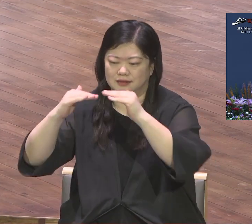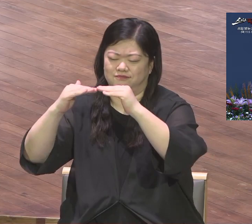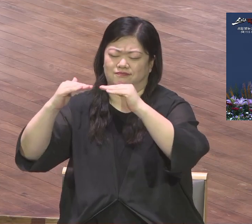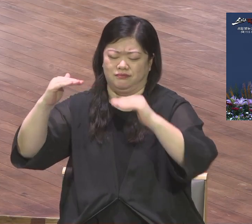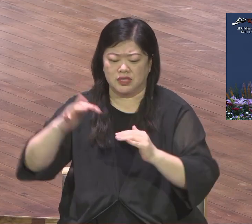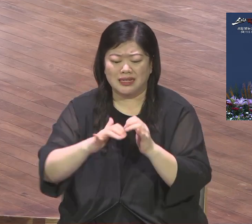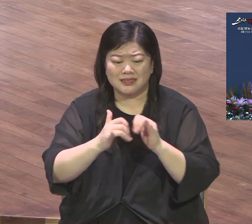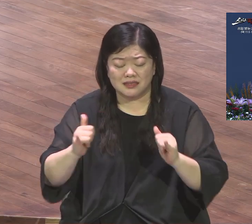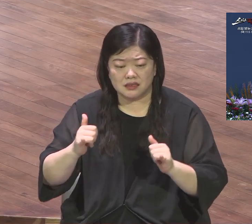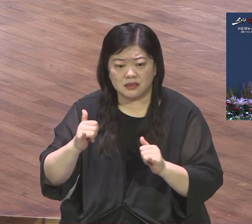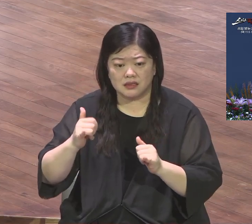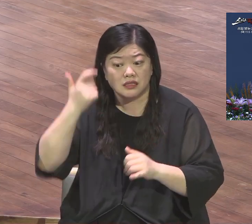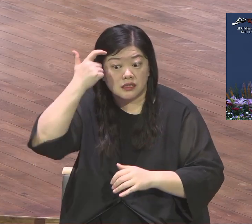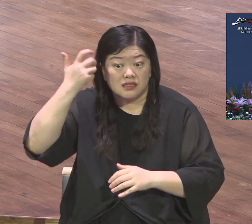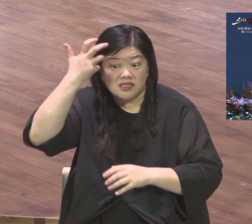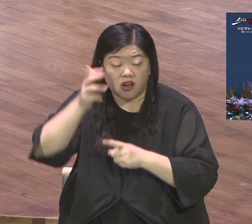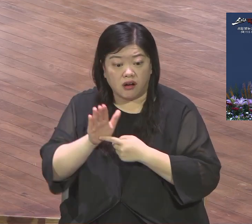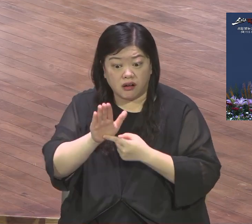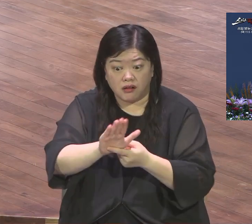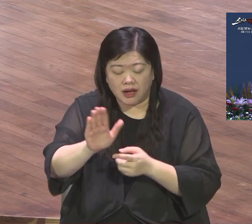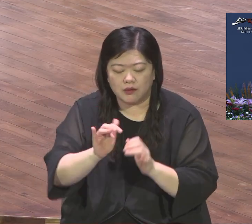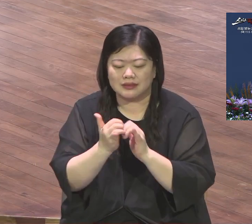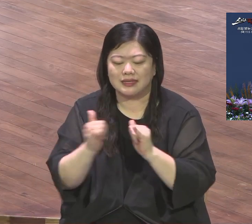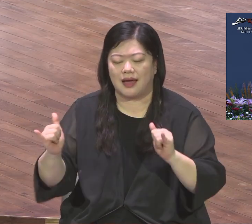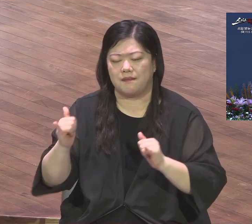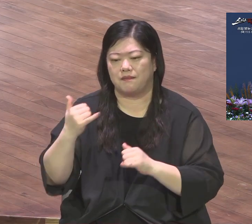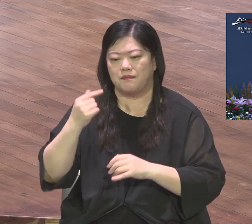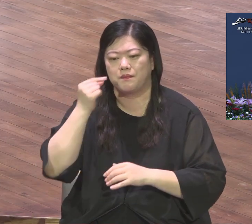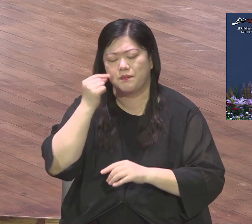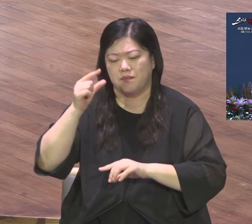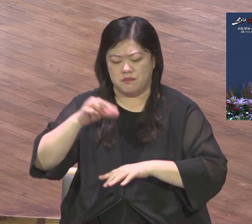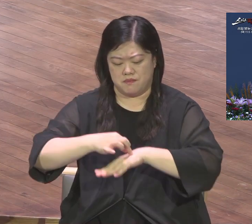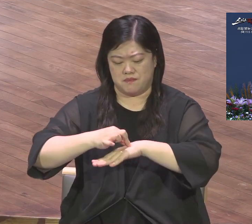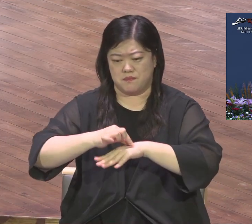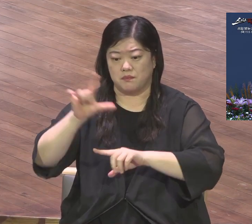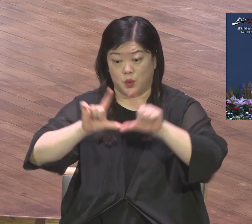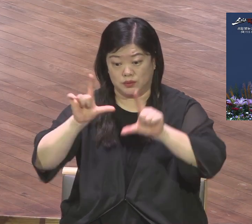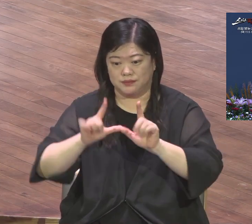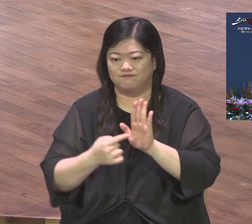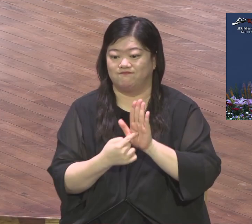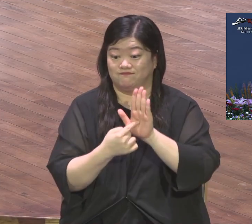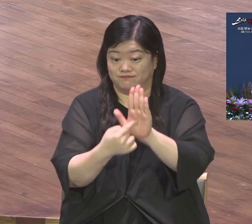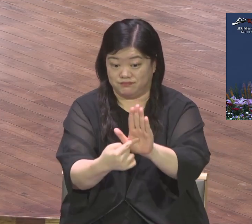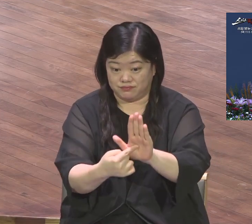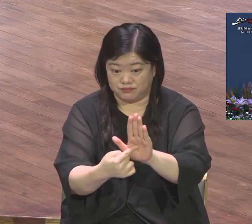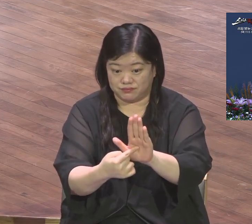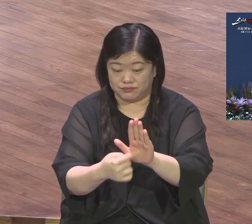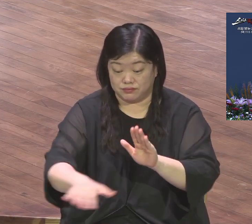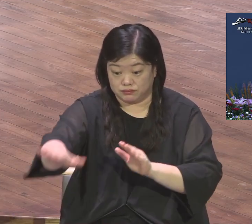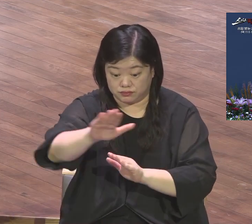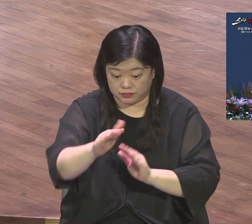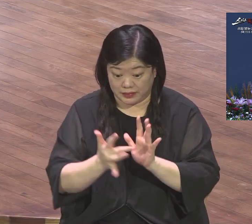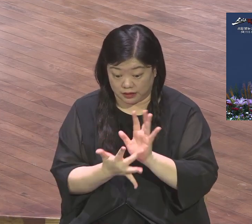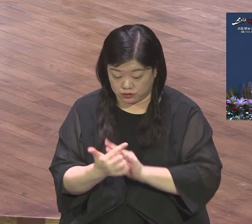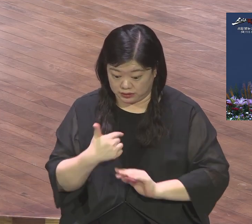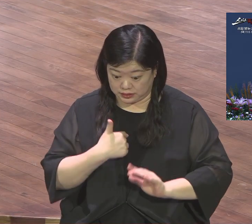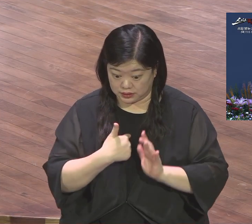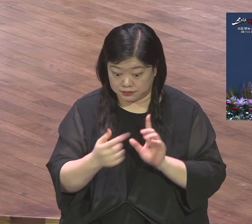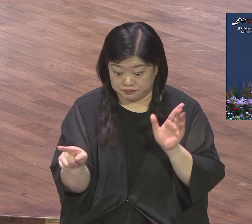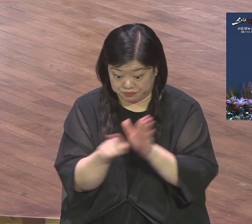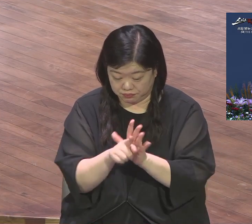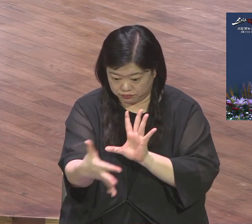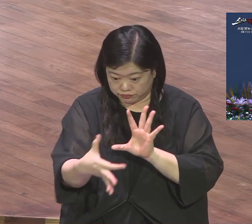육신 옷을 입고 이 땅에 오셨어요. 드디어 하나님의 방법인 이 죄